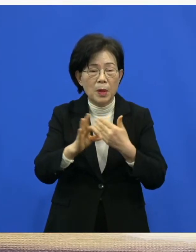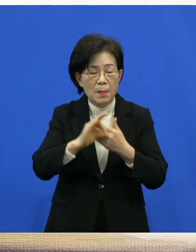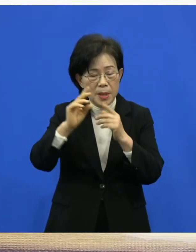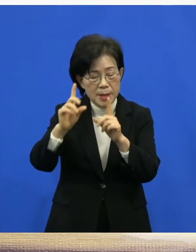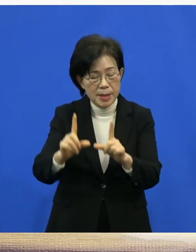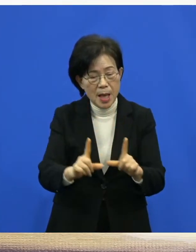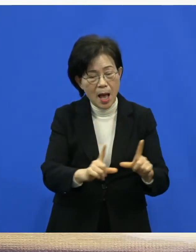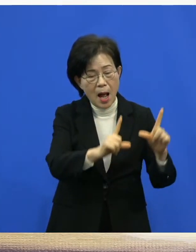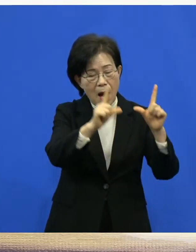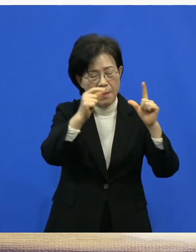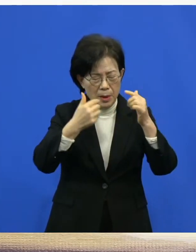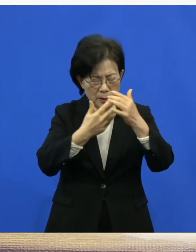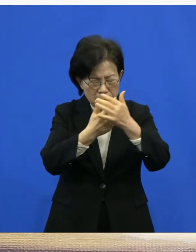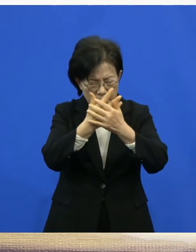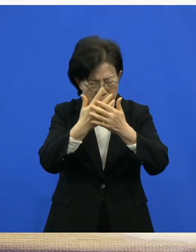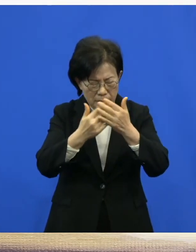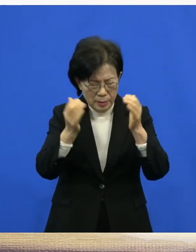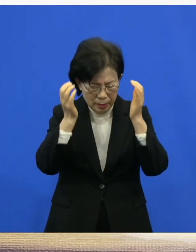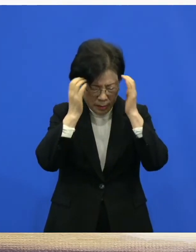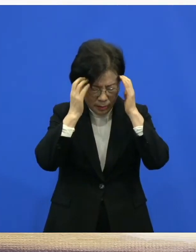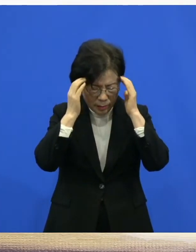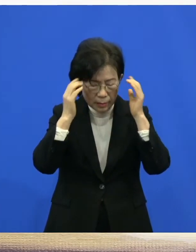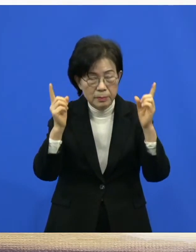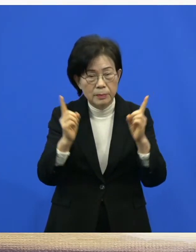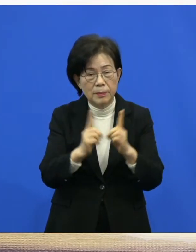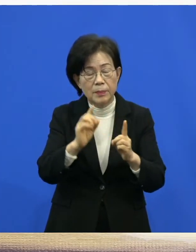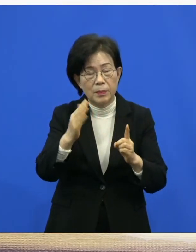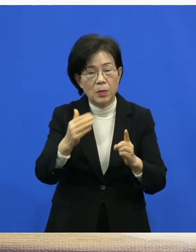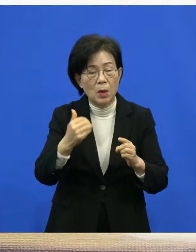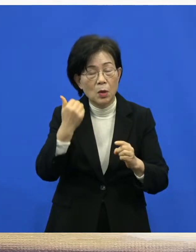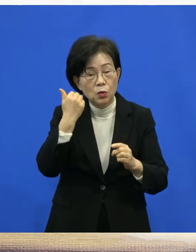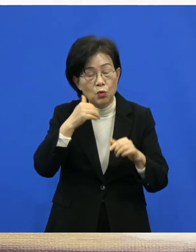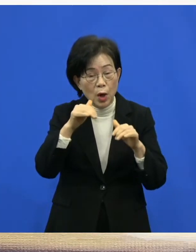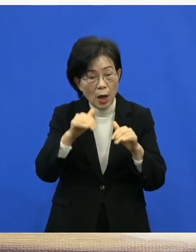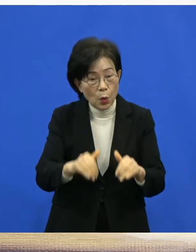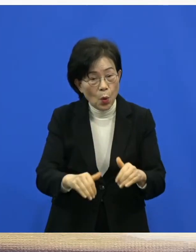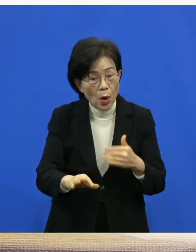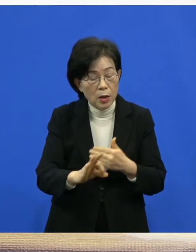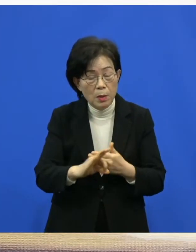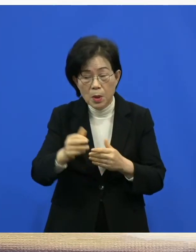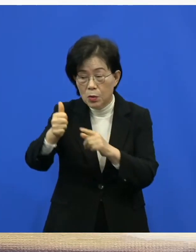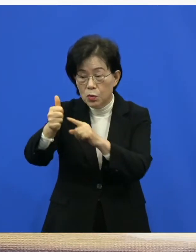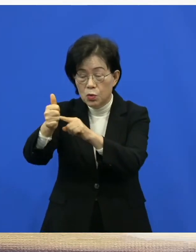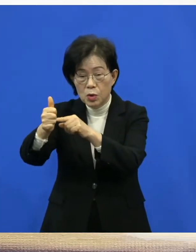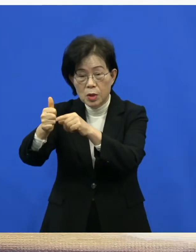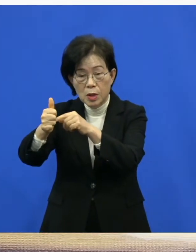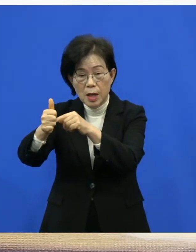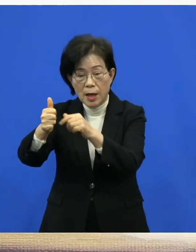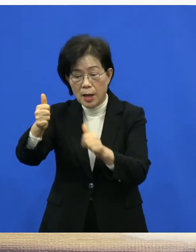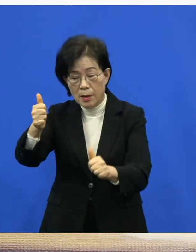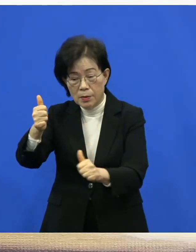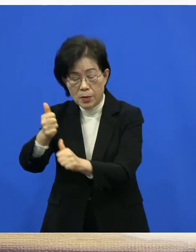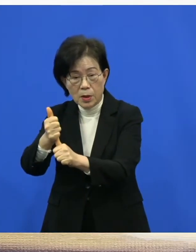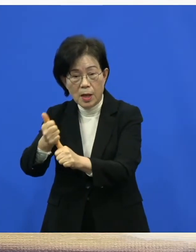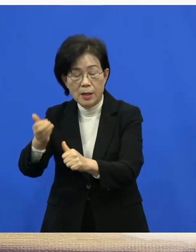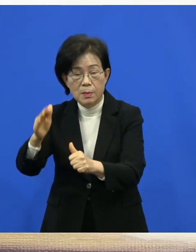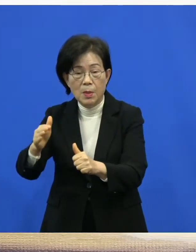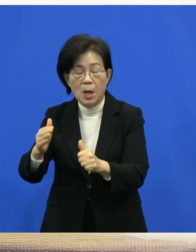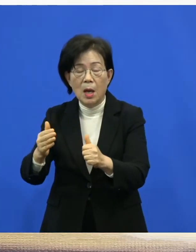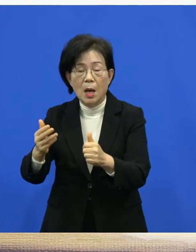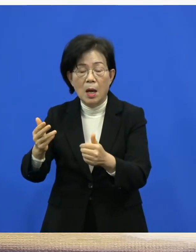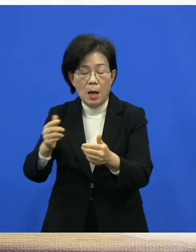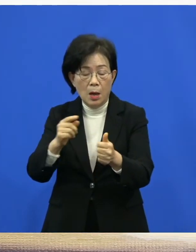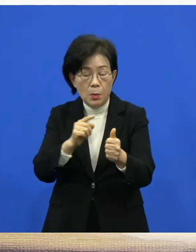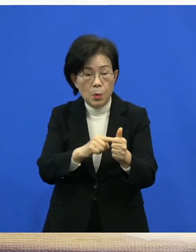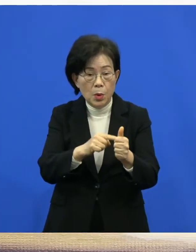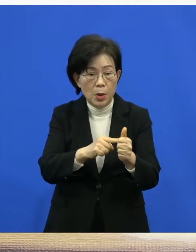있습니다. 여러분, 누가 노예입니까? 누가 노예예요? 주인에게 종속된 사람이에요. 그런데 요셉은 보디발에게 종속된